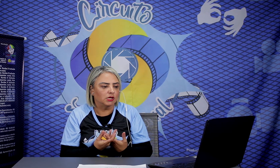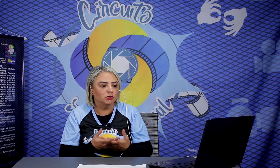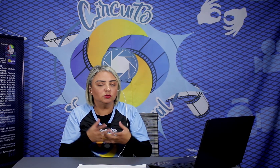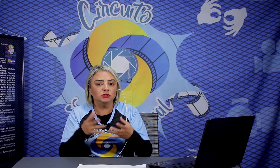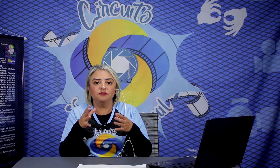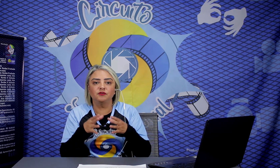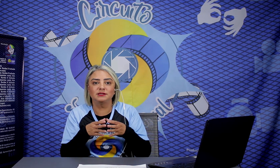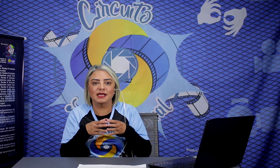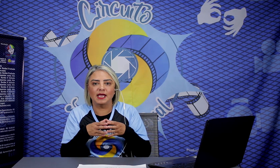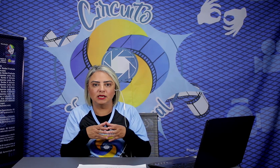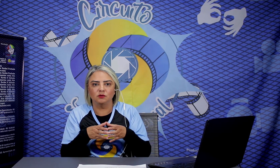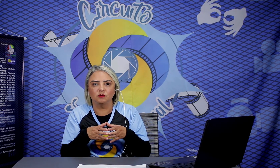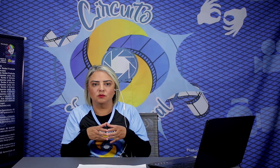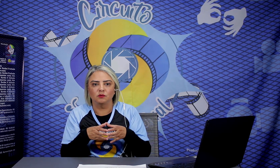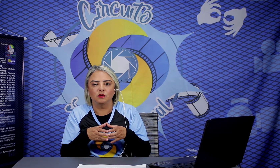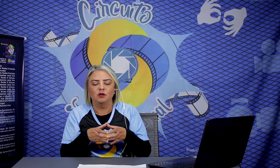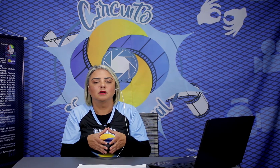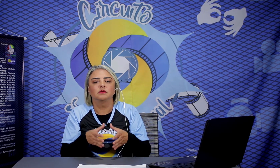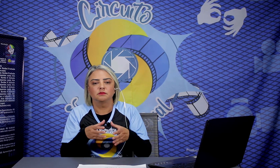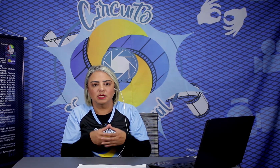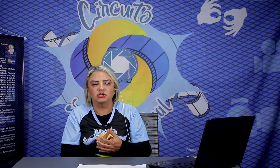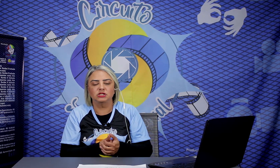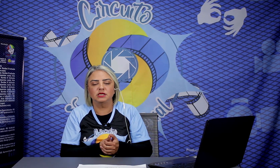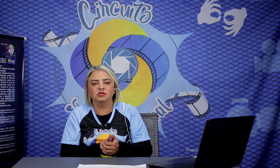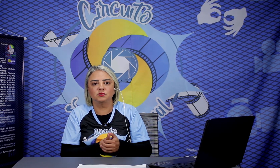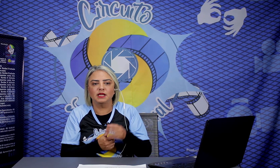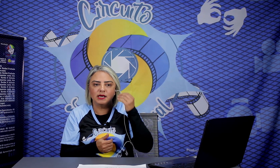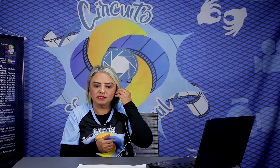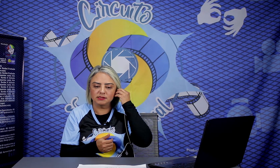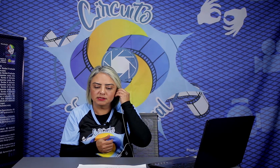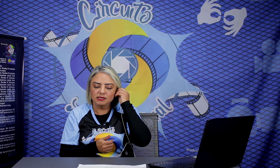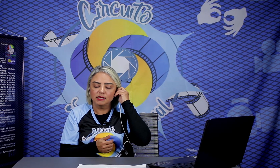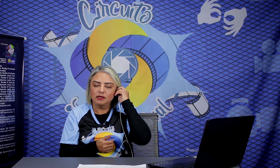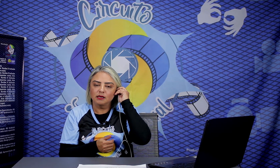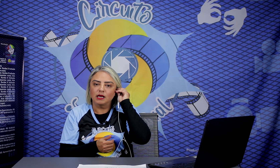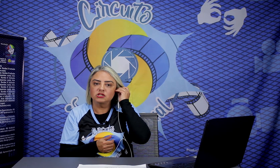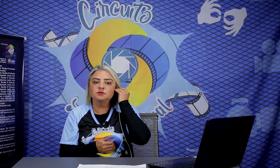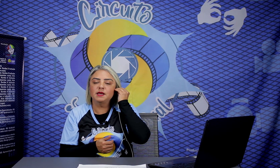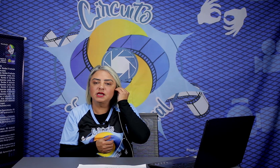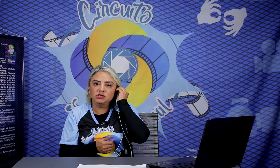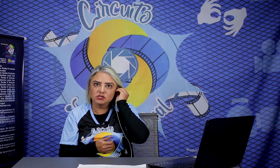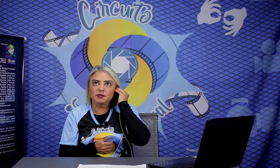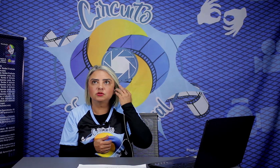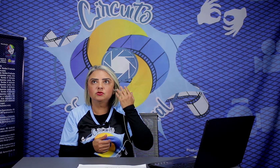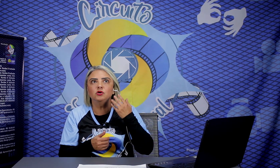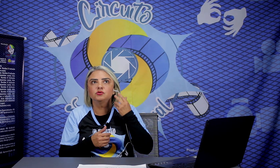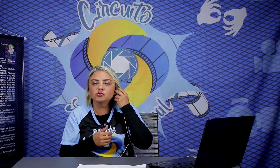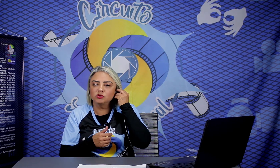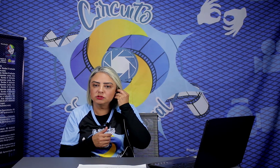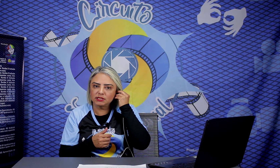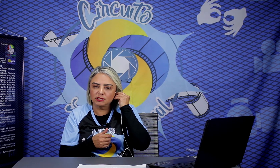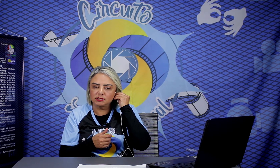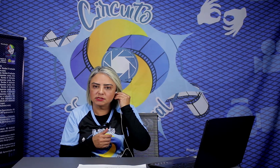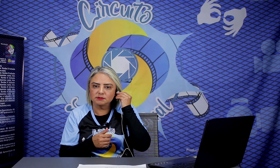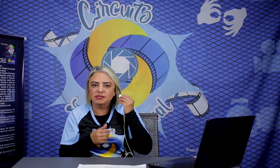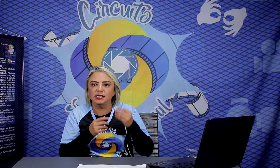Tudo que for técnico, a gente tem que estudar antes. A gente pede isso para todos os contratantes, mas é